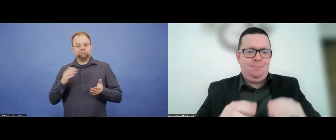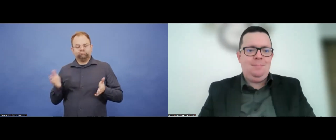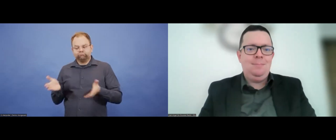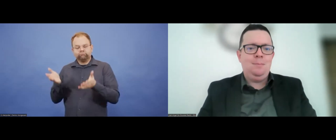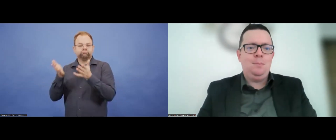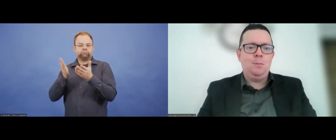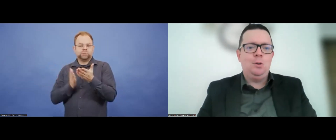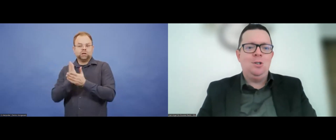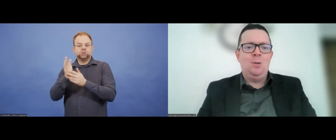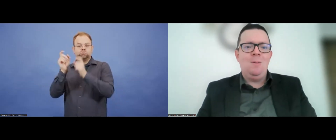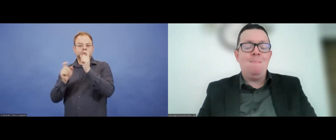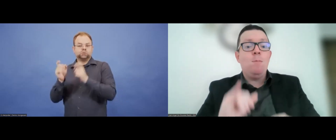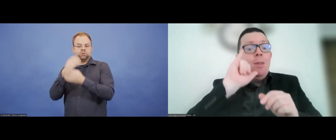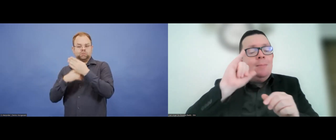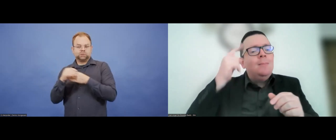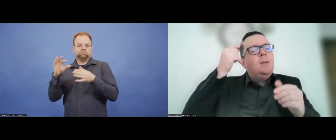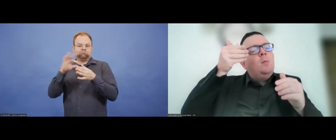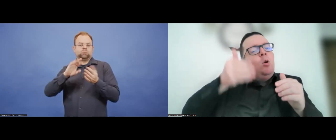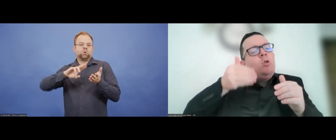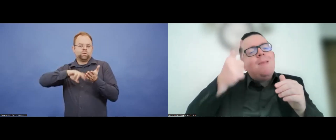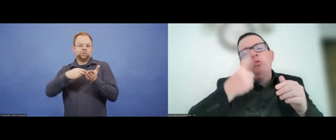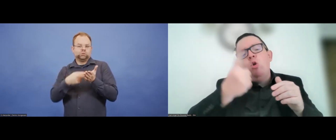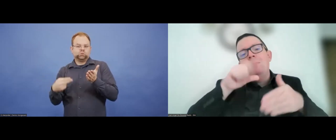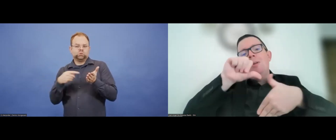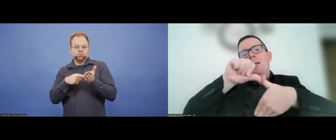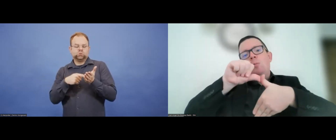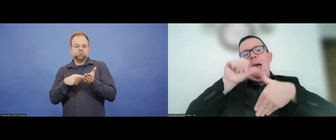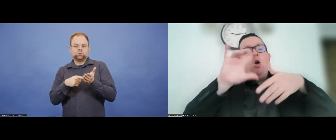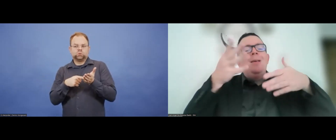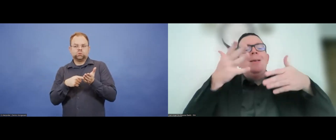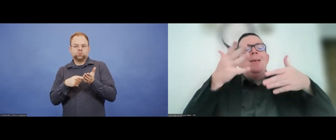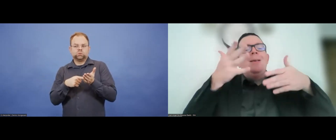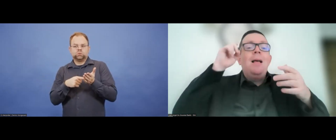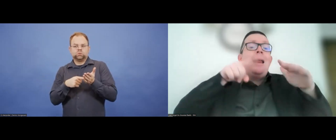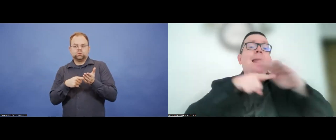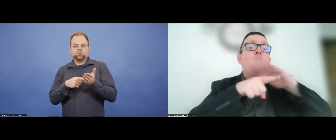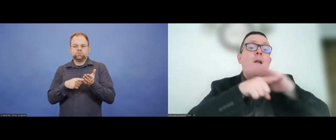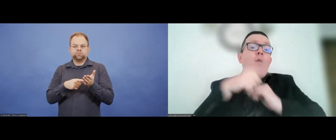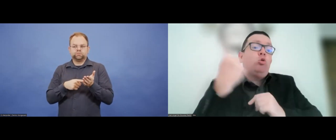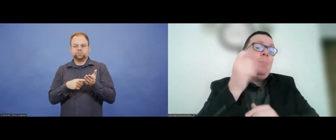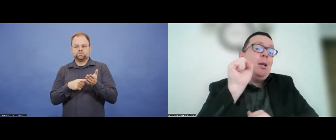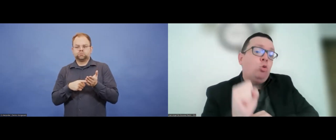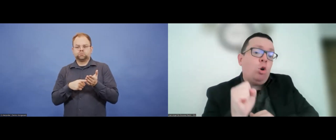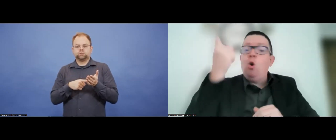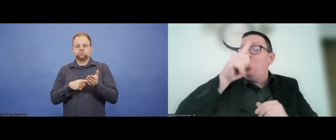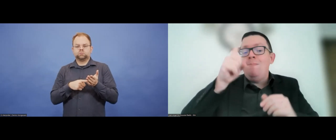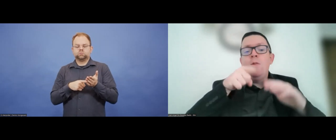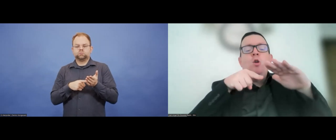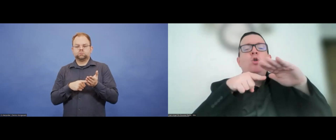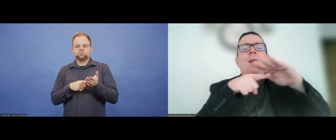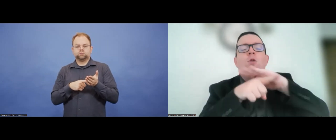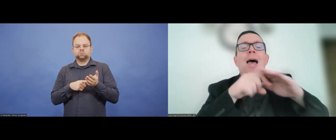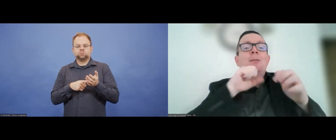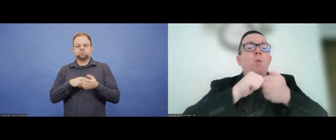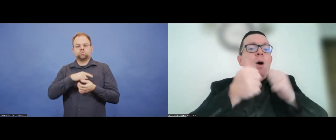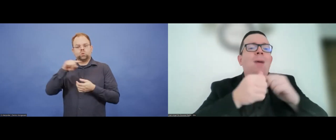real accesibilidad a la información y a los espacios sociales para las personas con discapacidad. Llamando la atención a